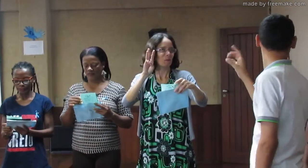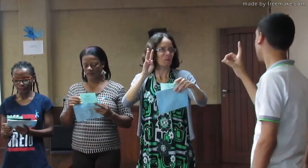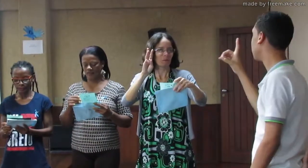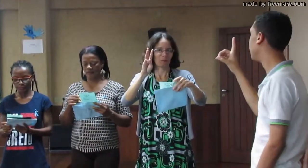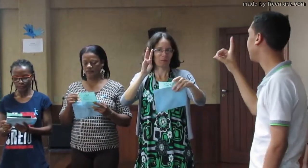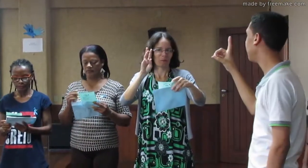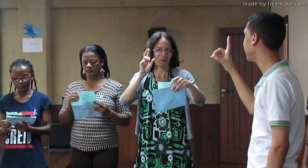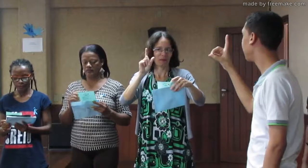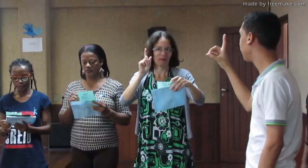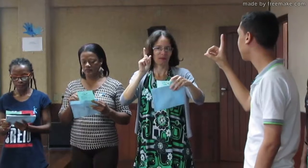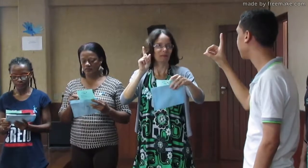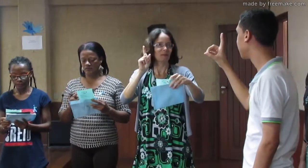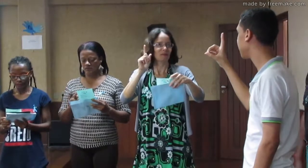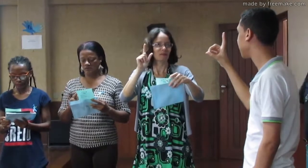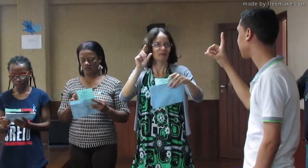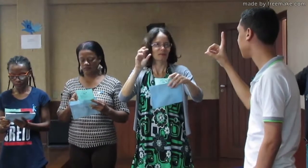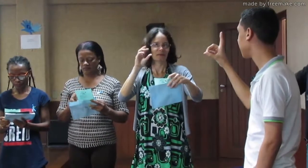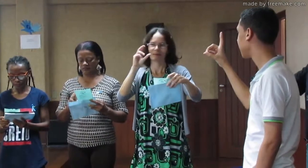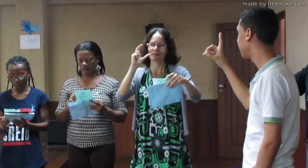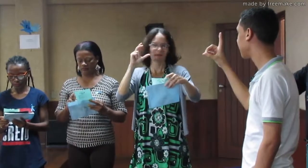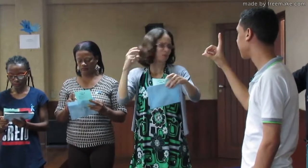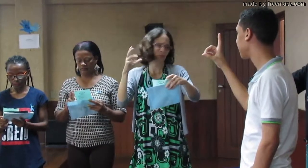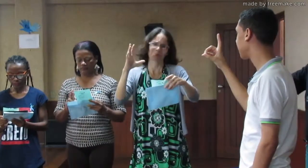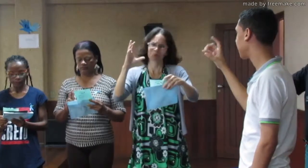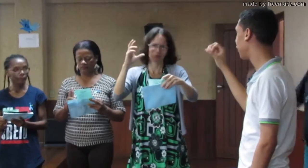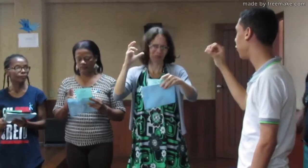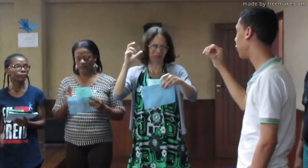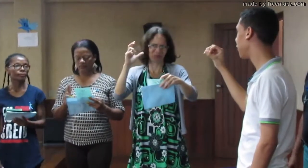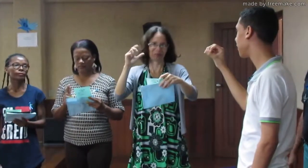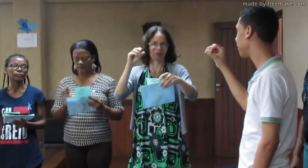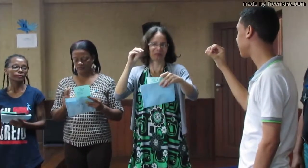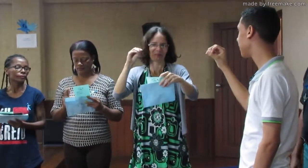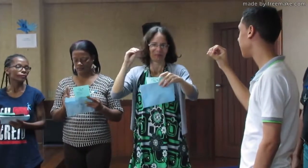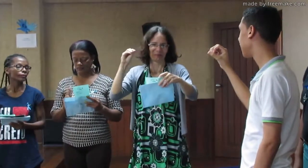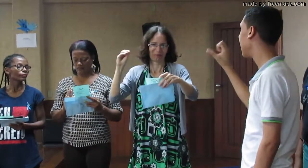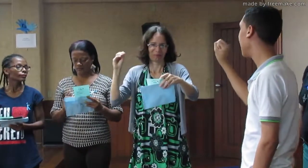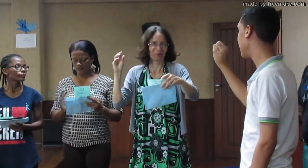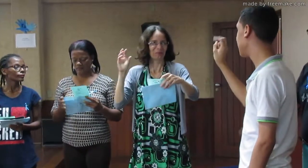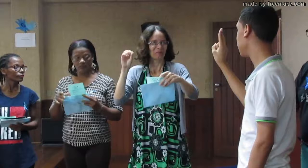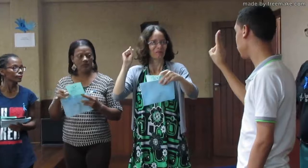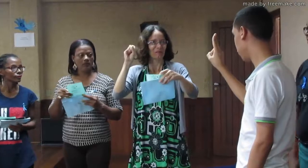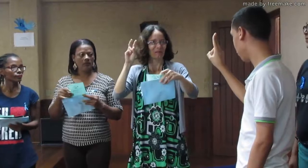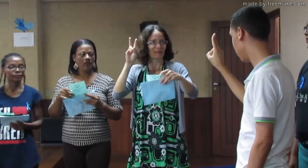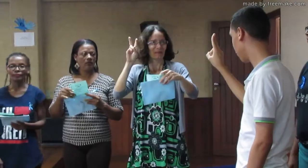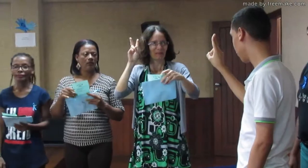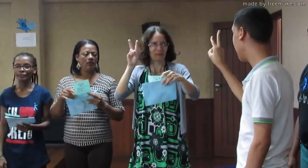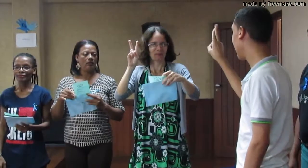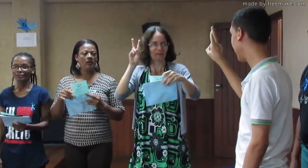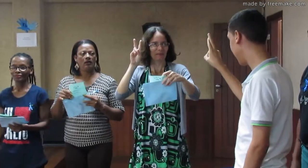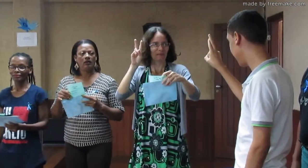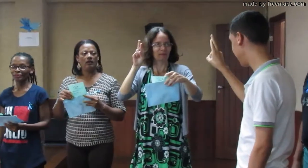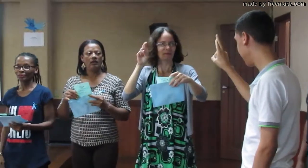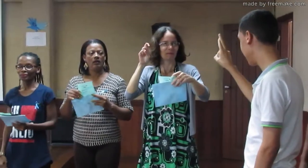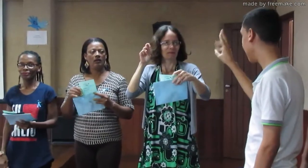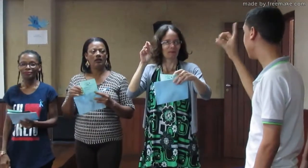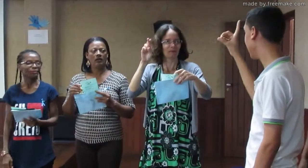D de dado. Ó. D. Ó. S, U,